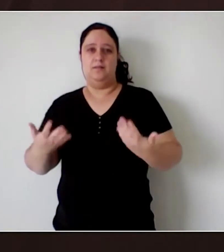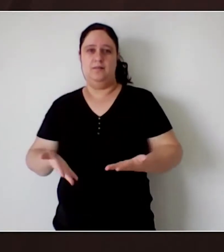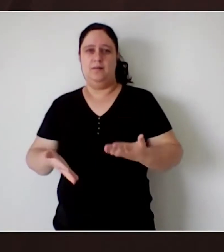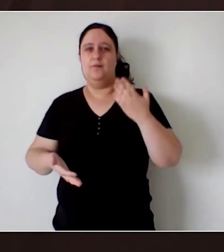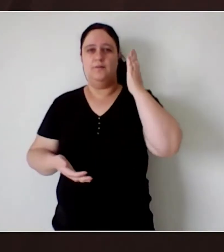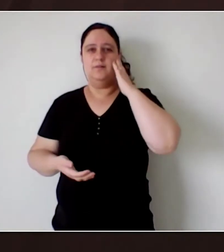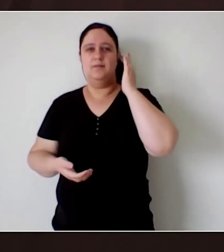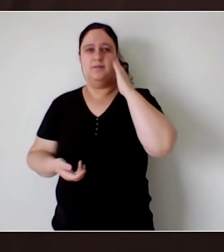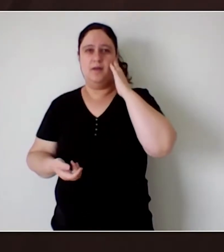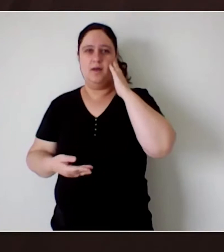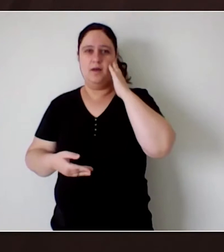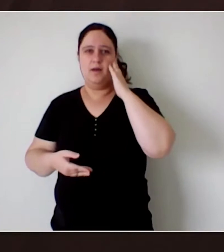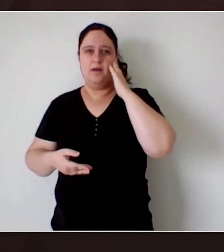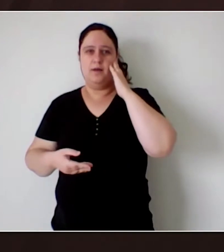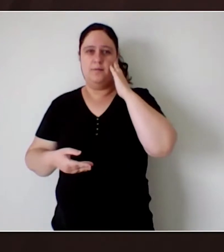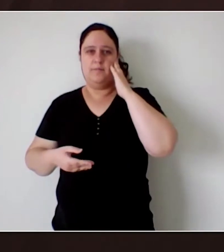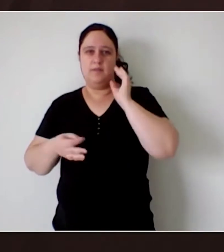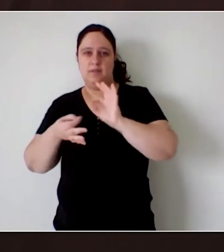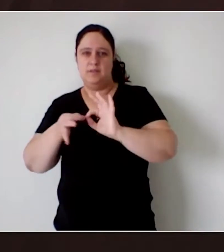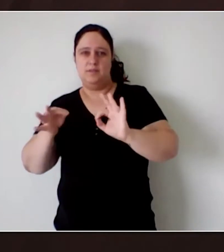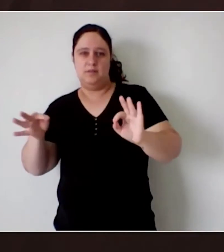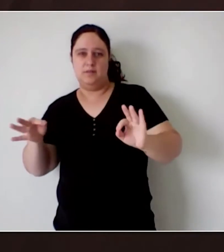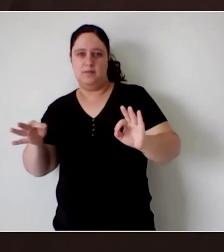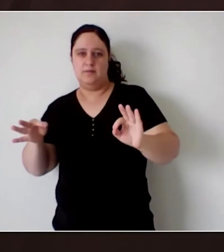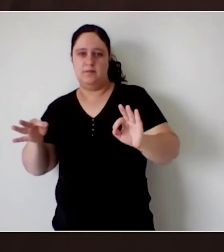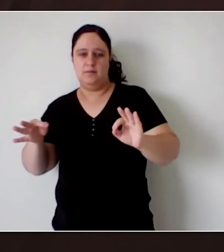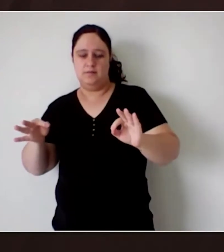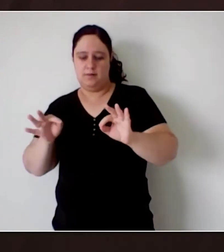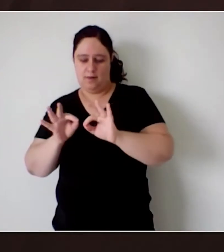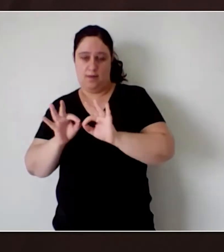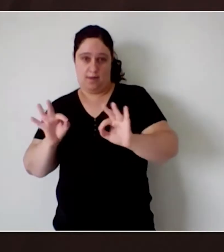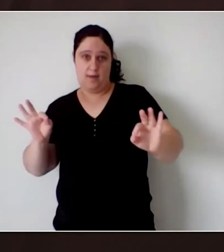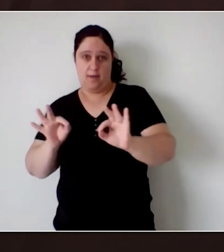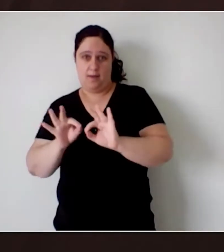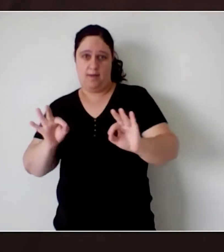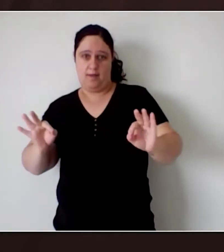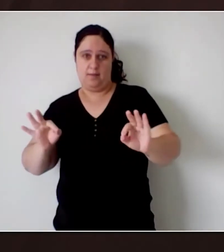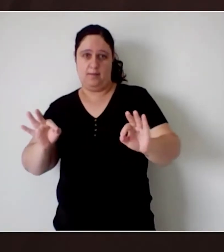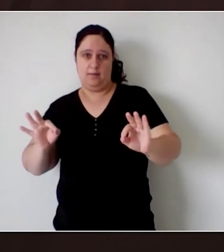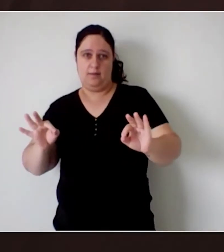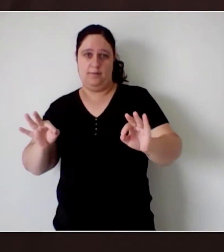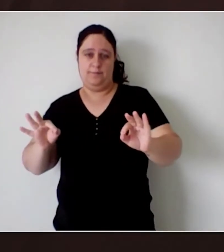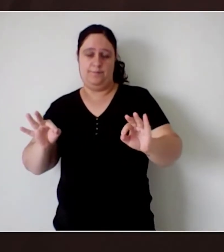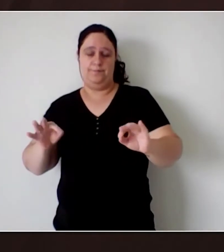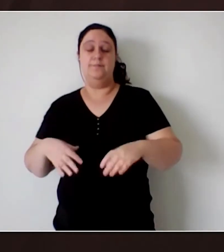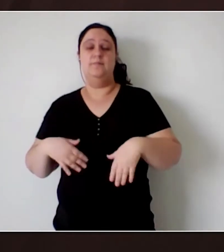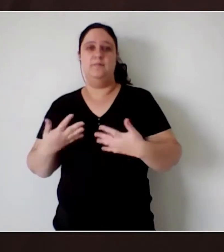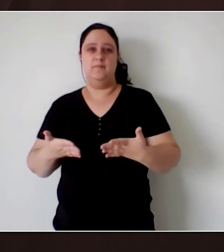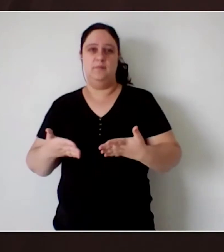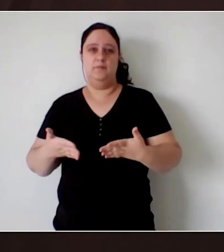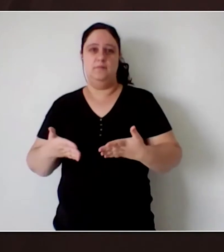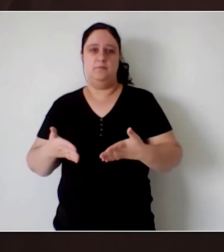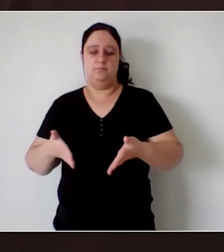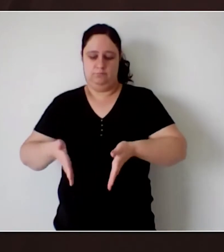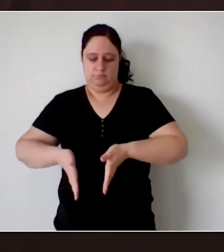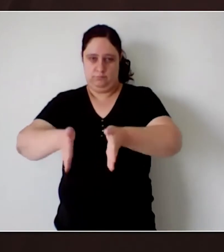distância mais curta entre dois pontos é uma reta, Então, mesmo que você faça uma estrada curva, né, você